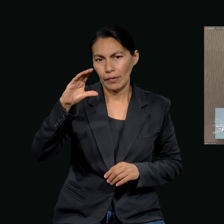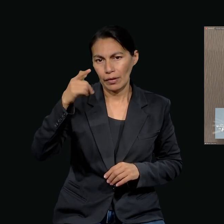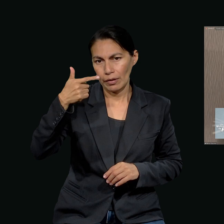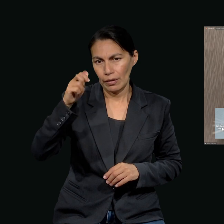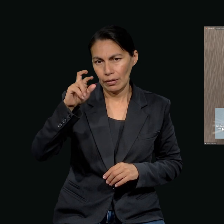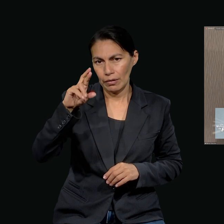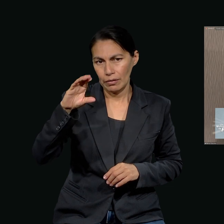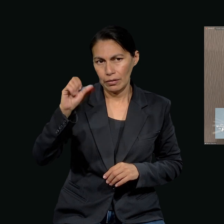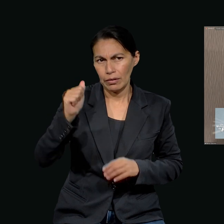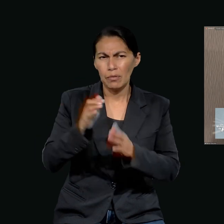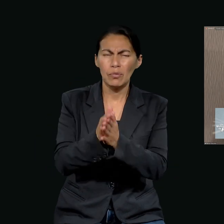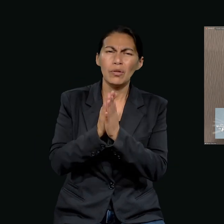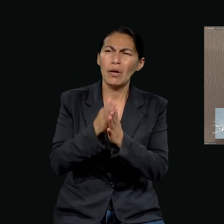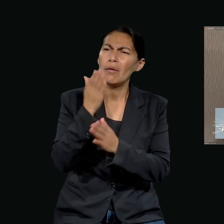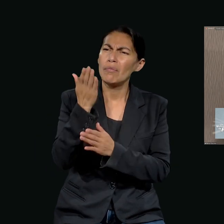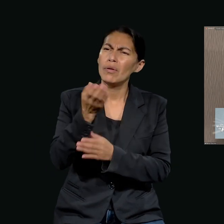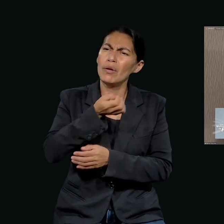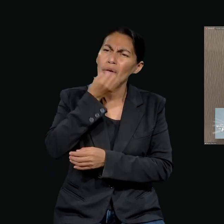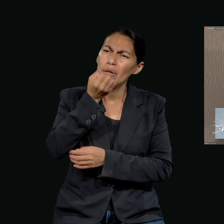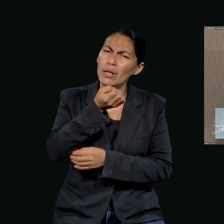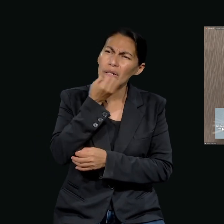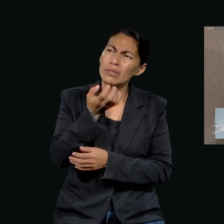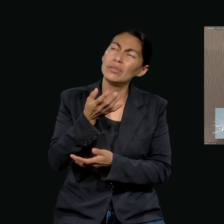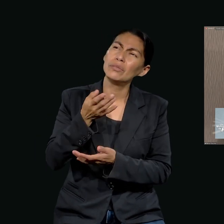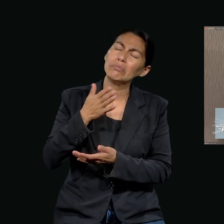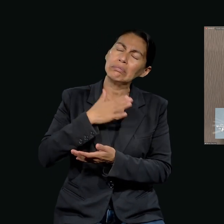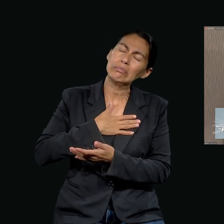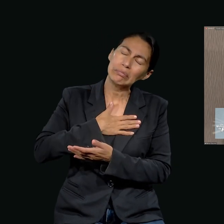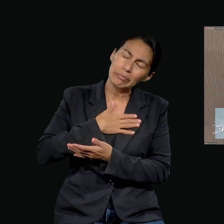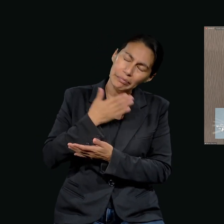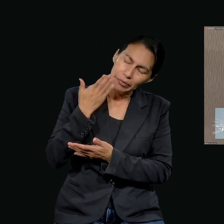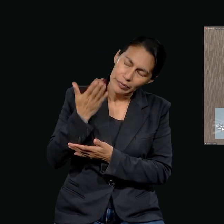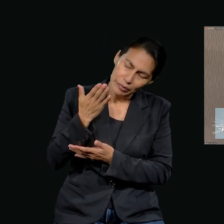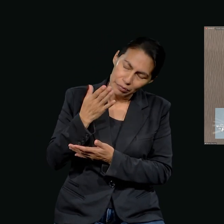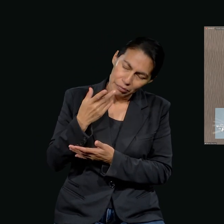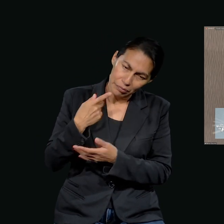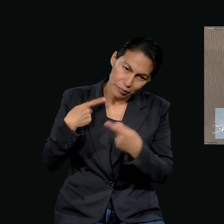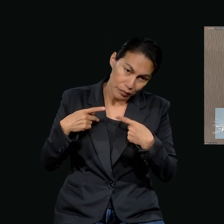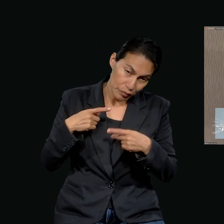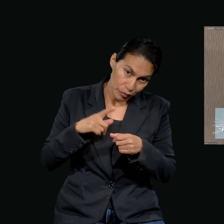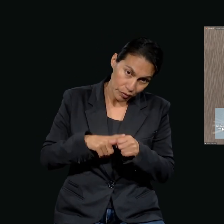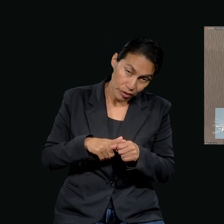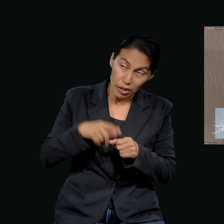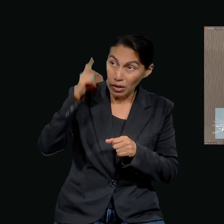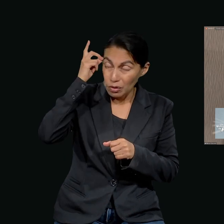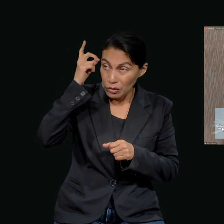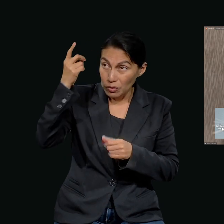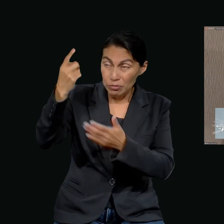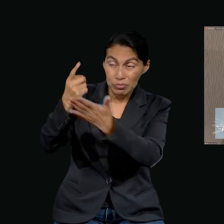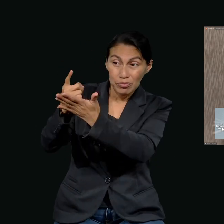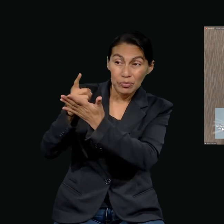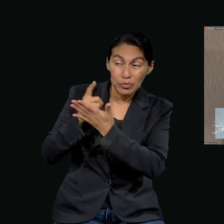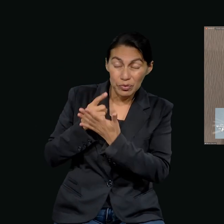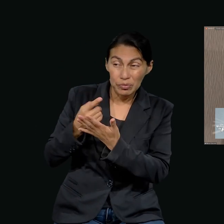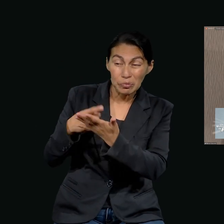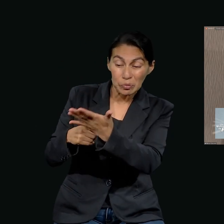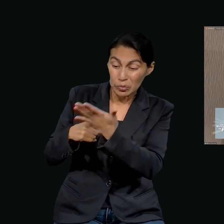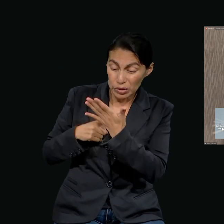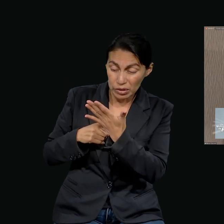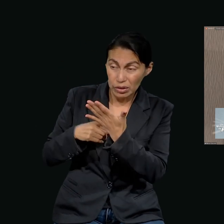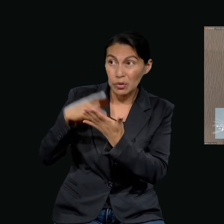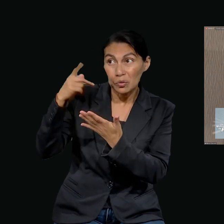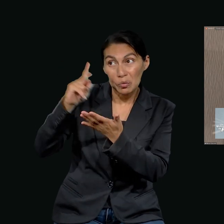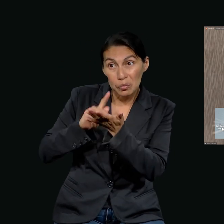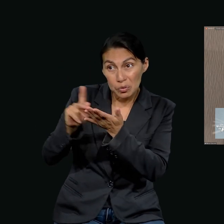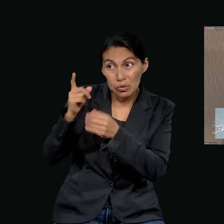cosas Ayudan a bien A los que aman A Dios Lanchis García Pido por favor Sus oraciones Para